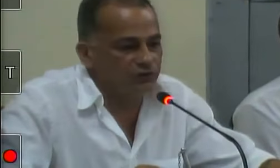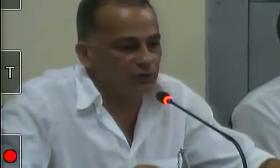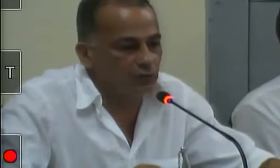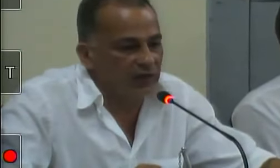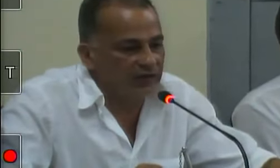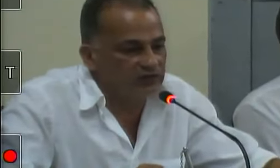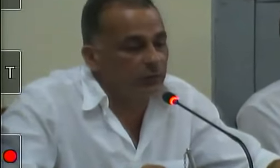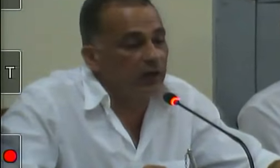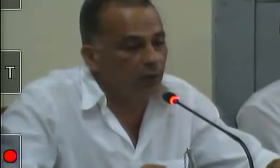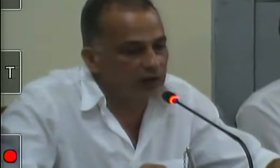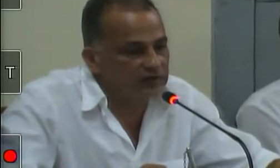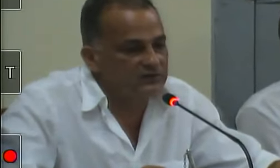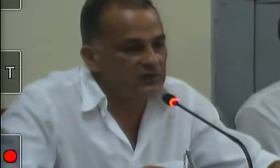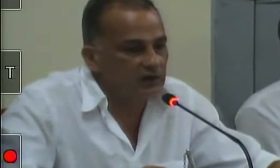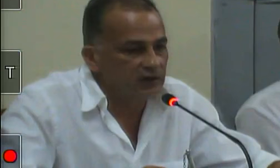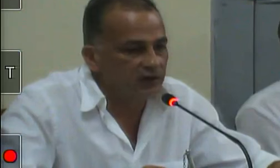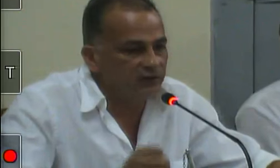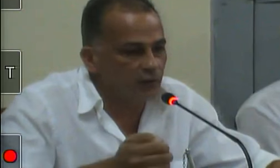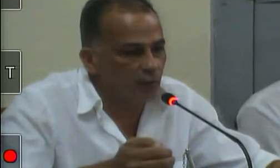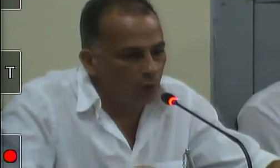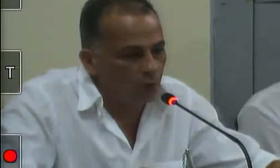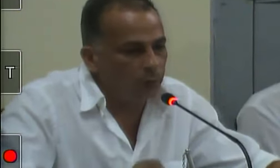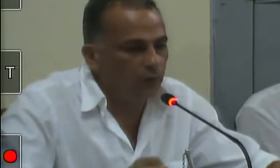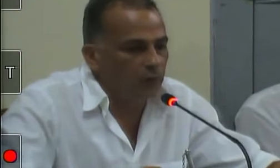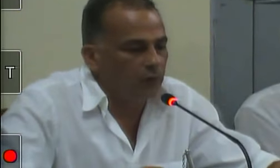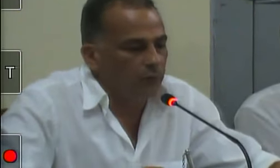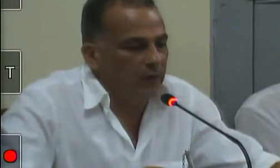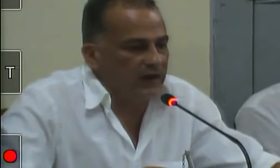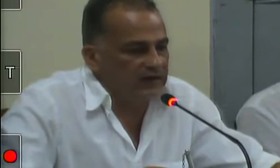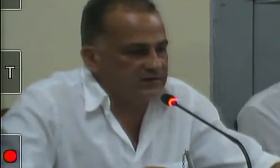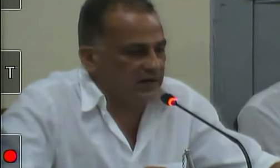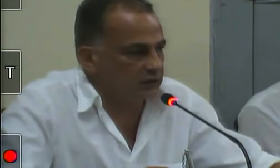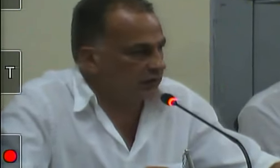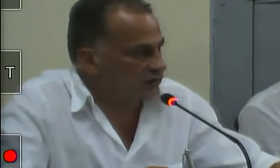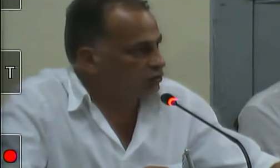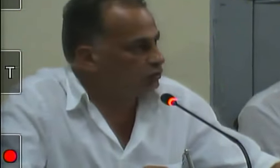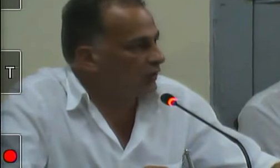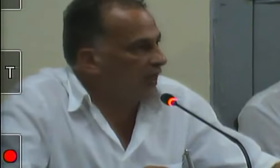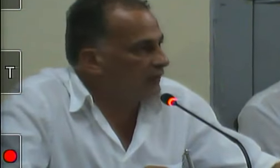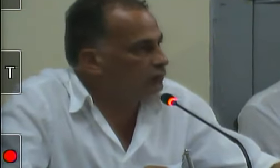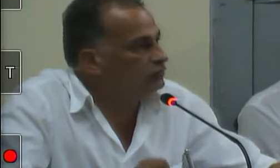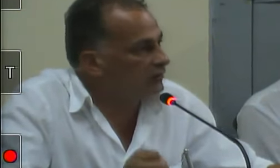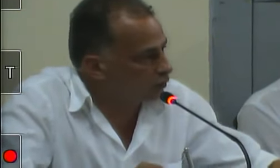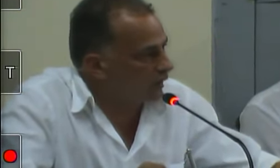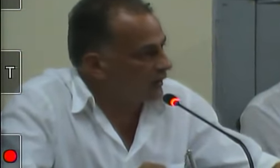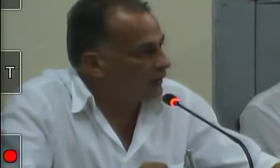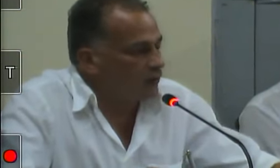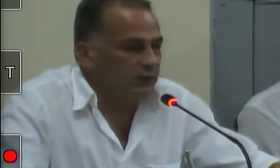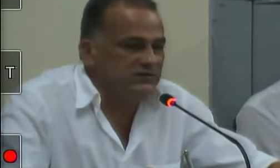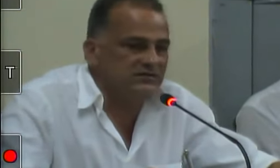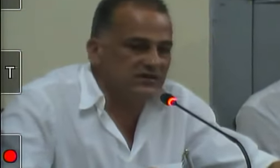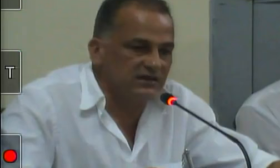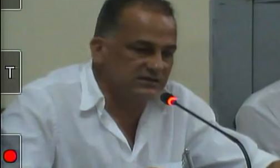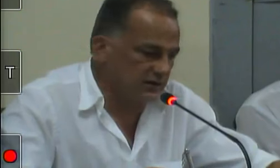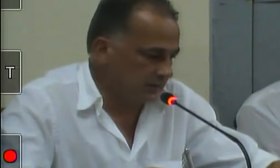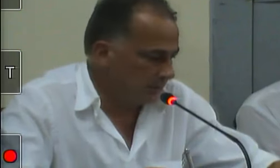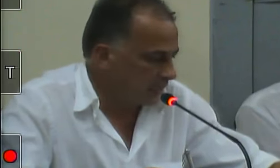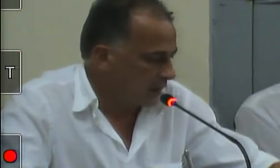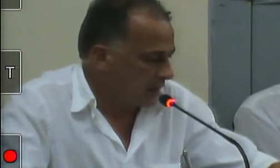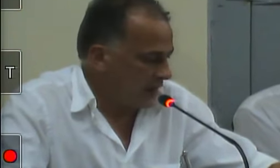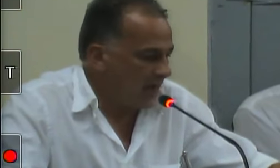por dificuldades maiores em ver um corpo paralisado dentro de um lar, não ter uma